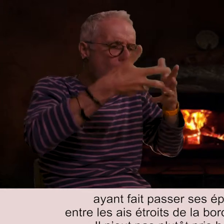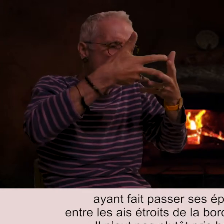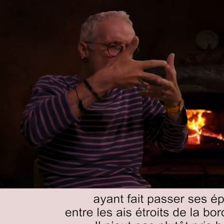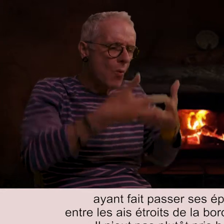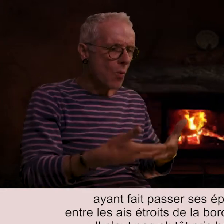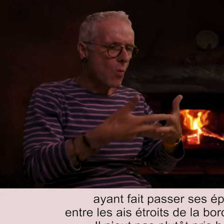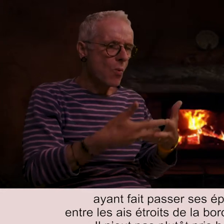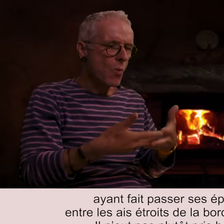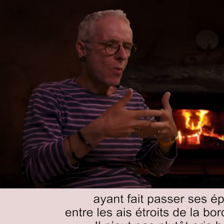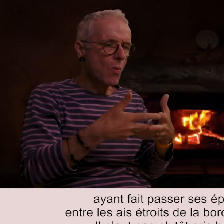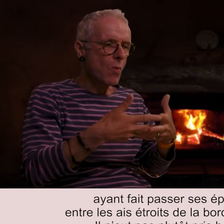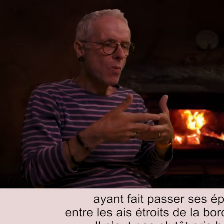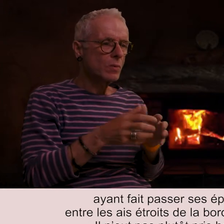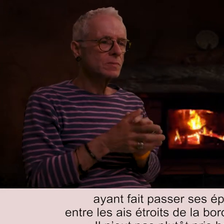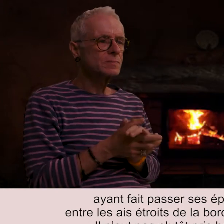terre.